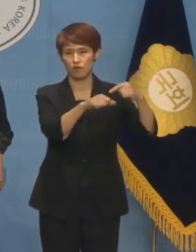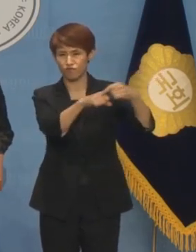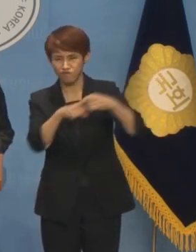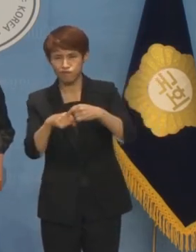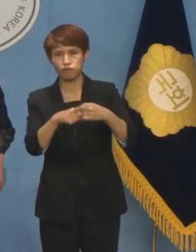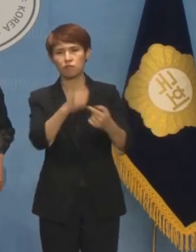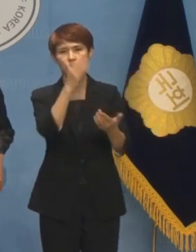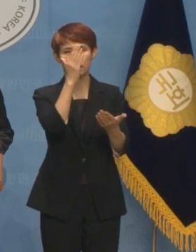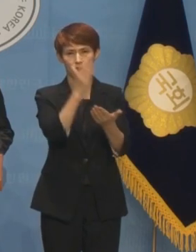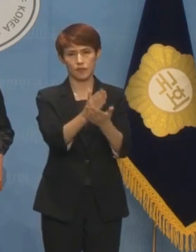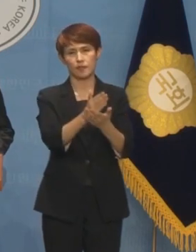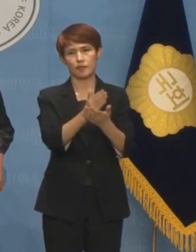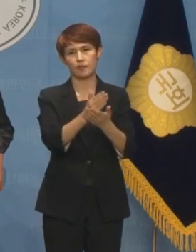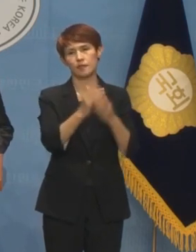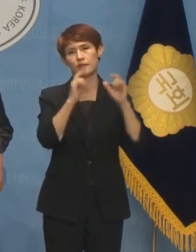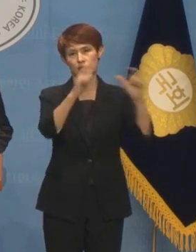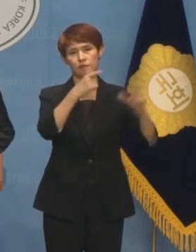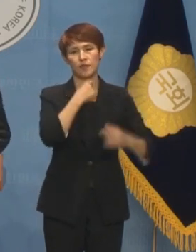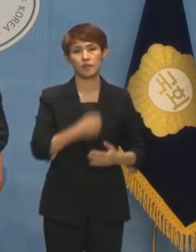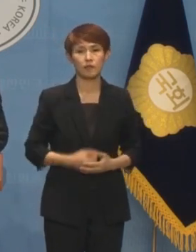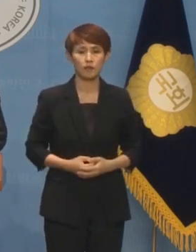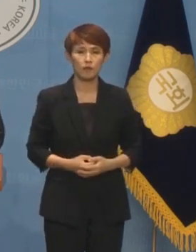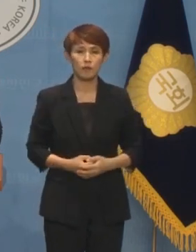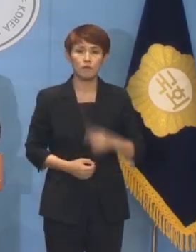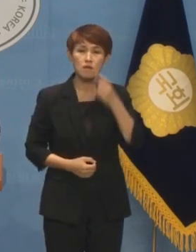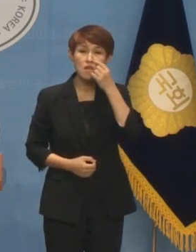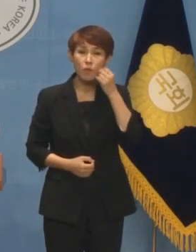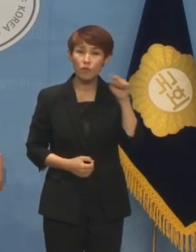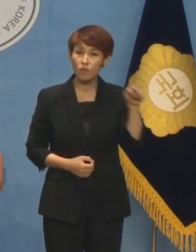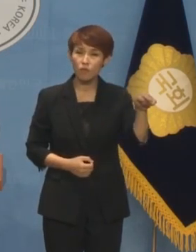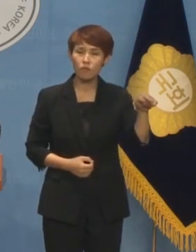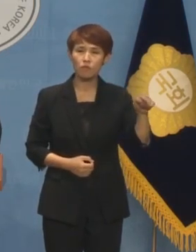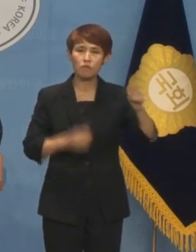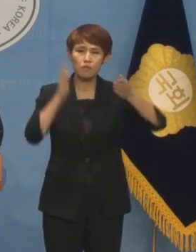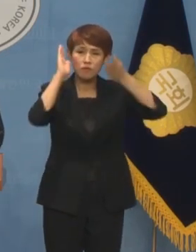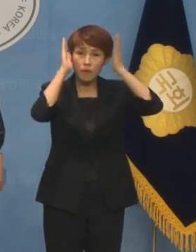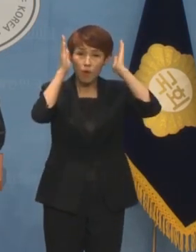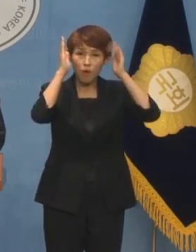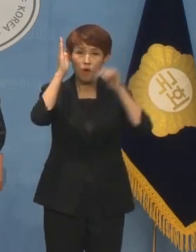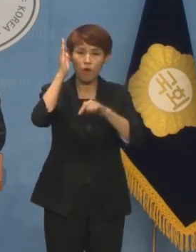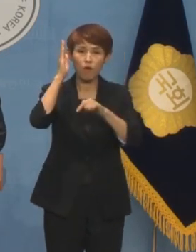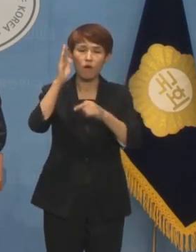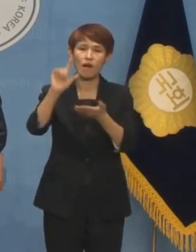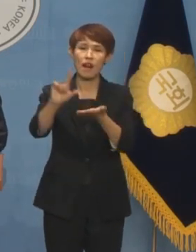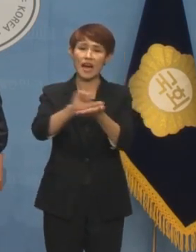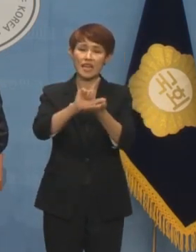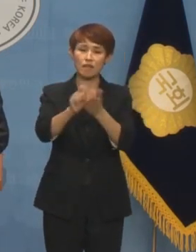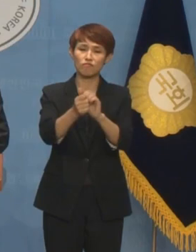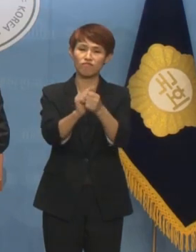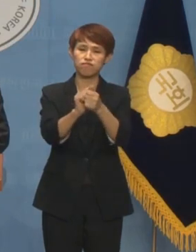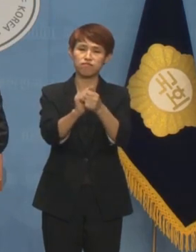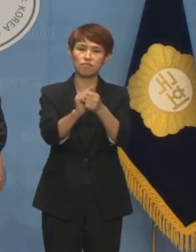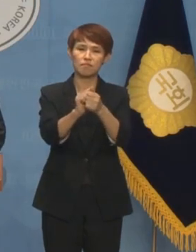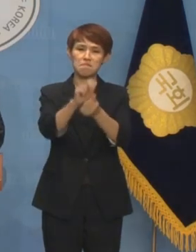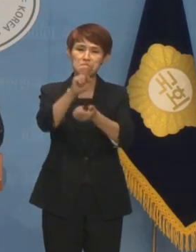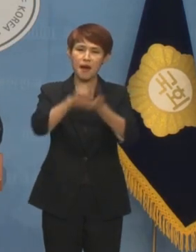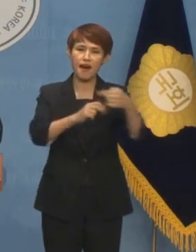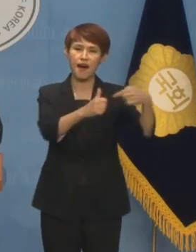한다고 주문하였습니다. 그런데 일본 정부는 네이버에 대한 라인 지분 매각 압박을